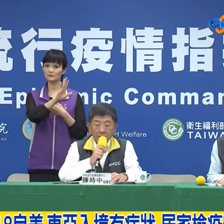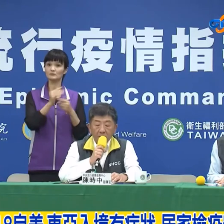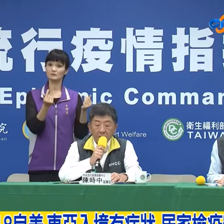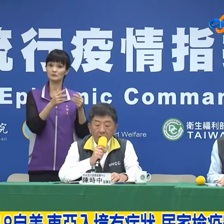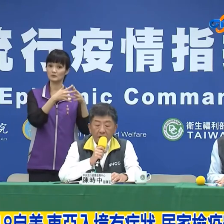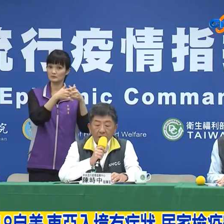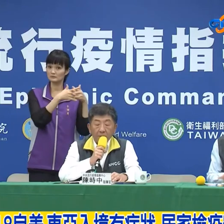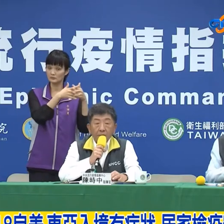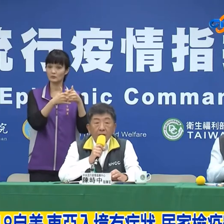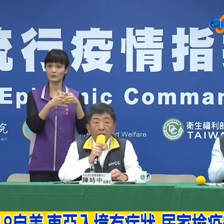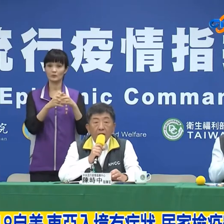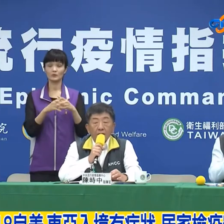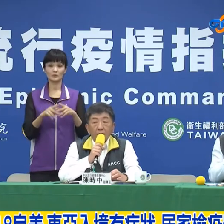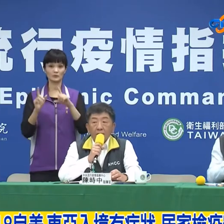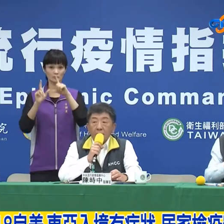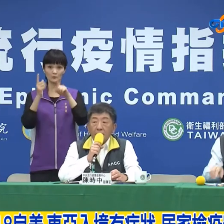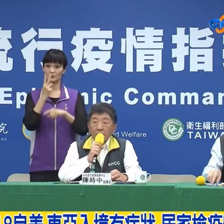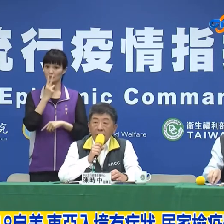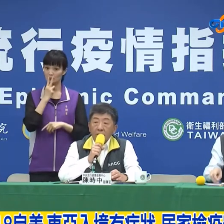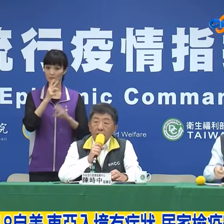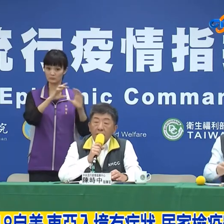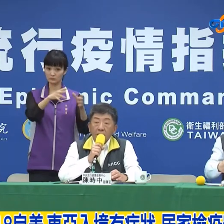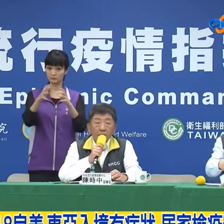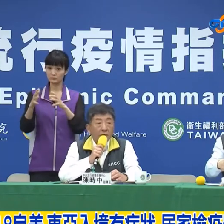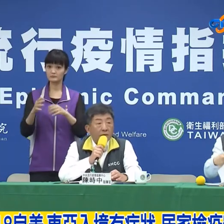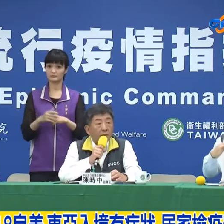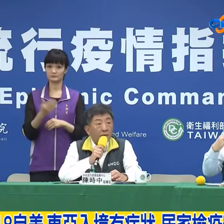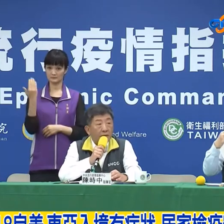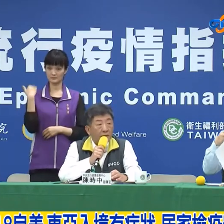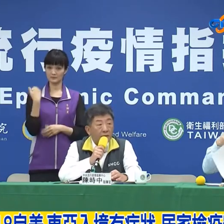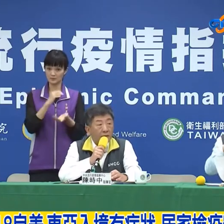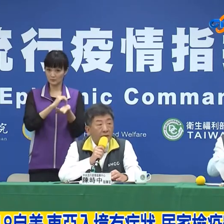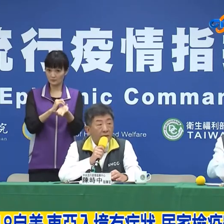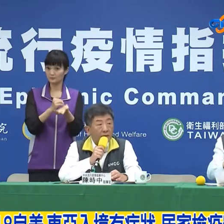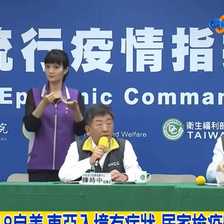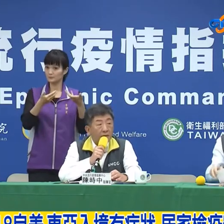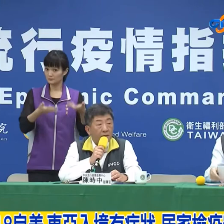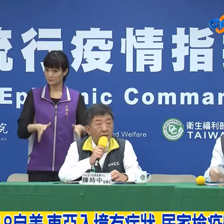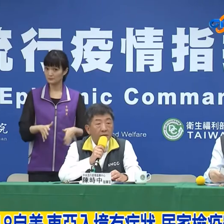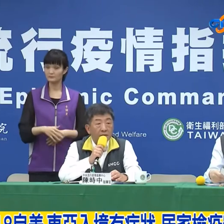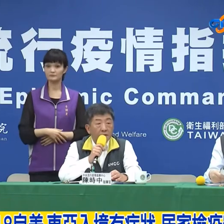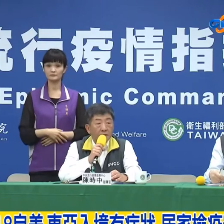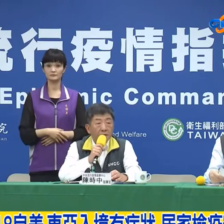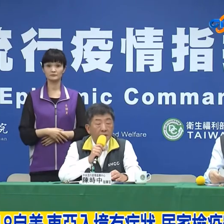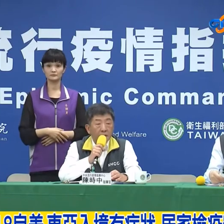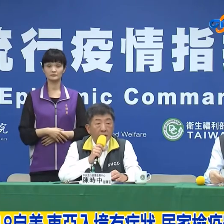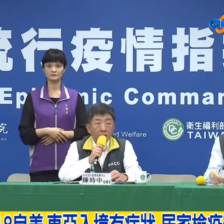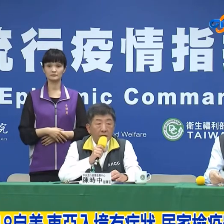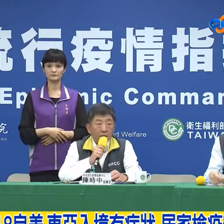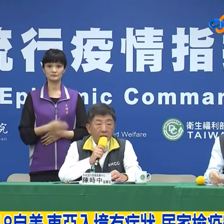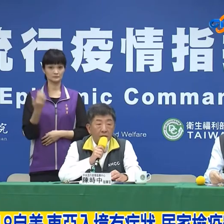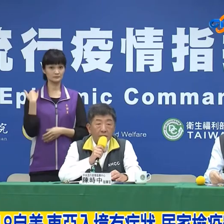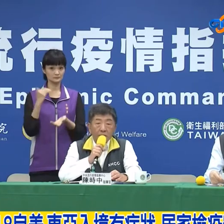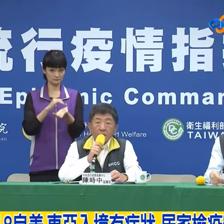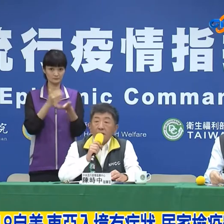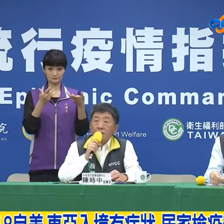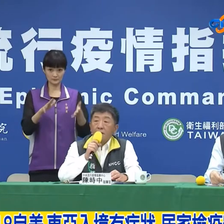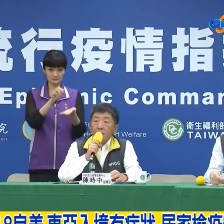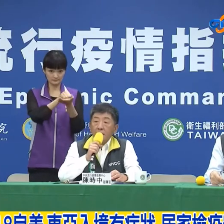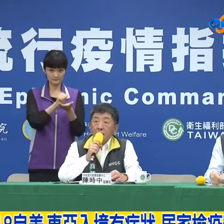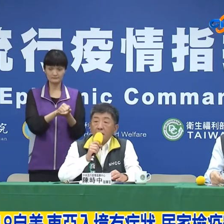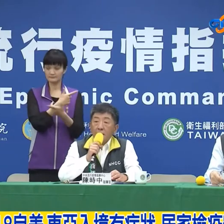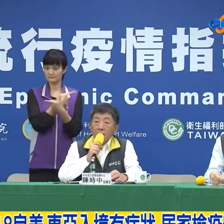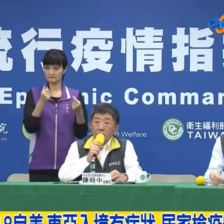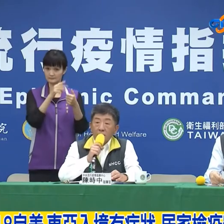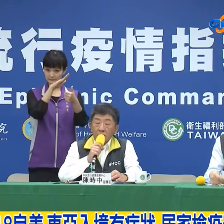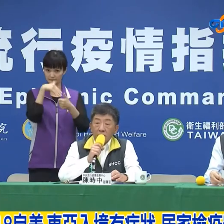国、东亚好这些来曾经有就医过的好，曾经有就医过的记录的，我们全部要召